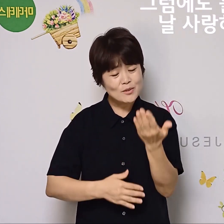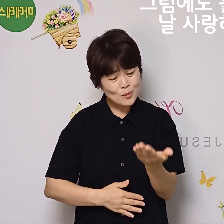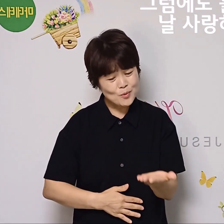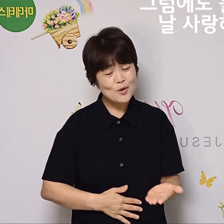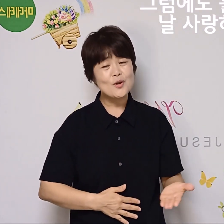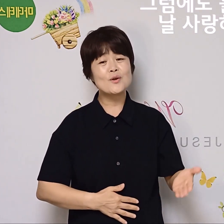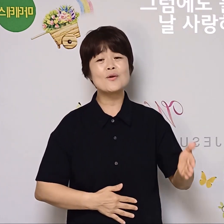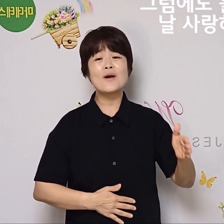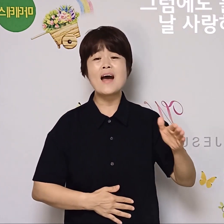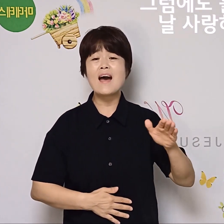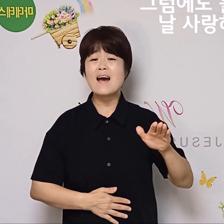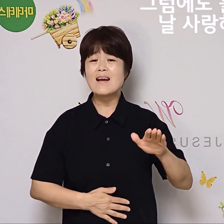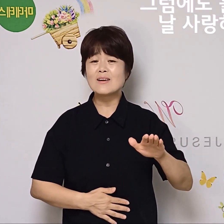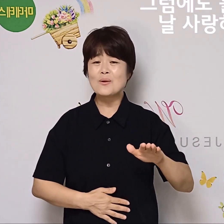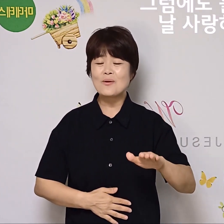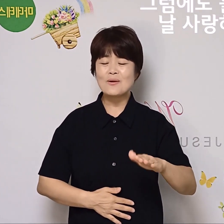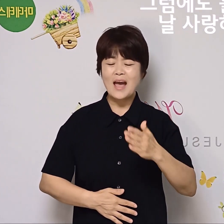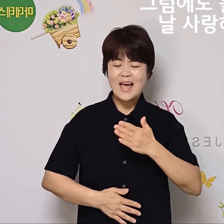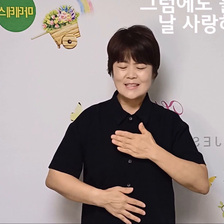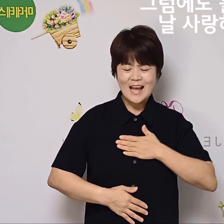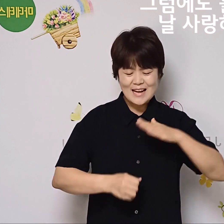그럼에도 불구하고 날